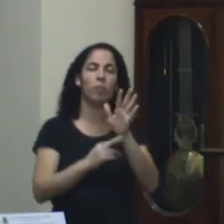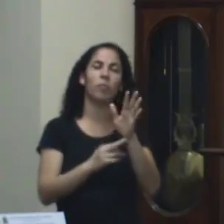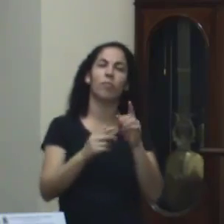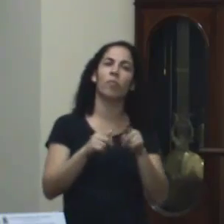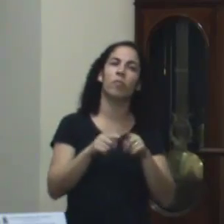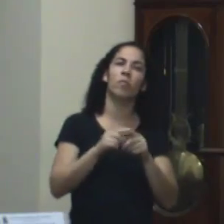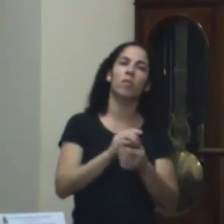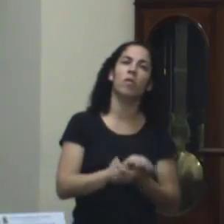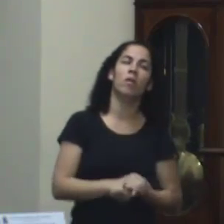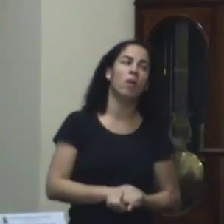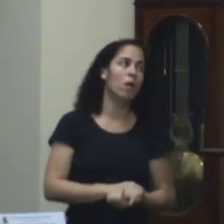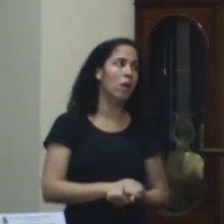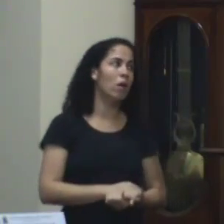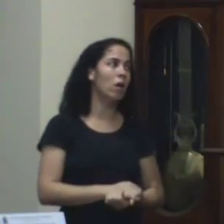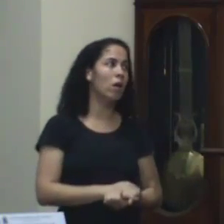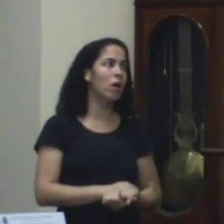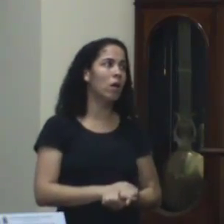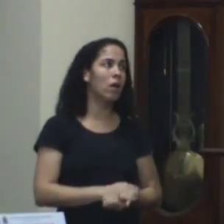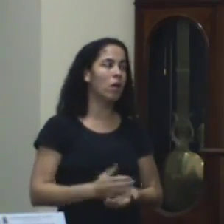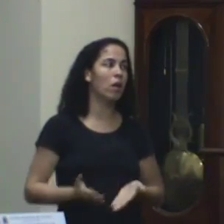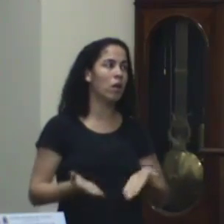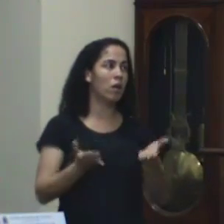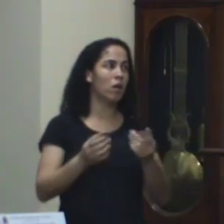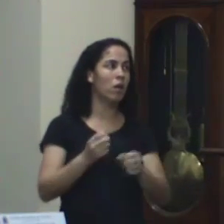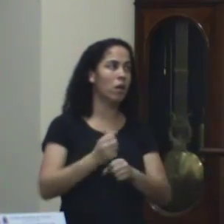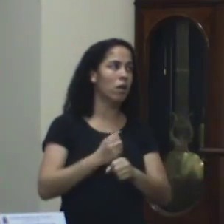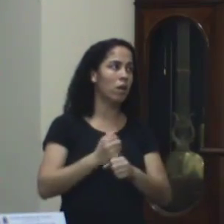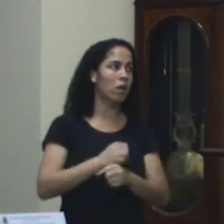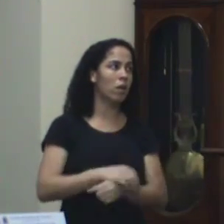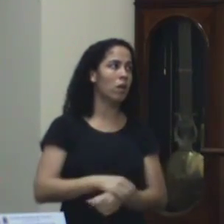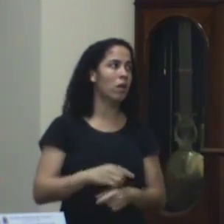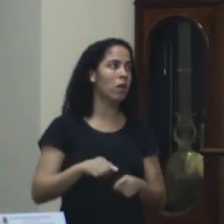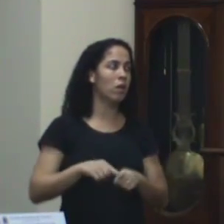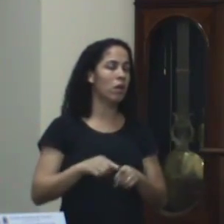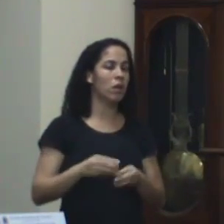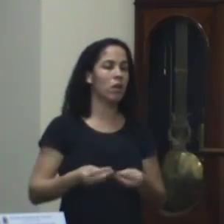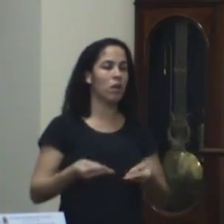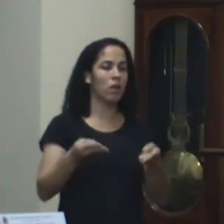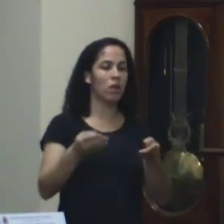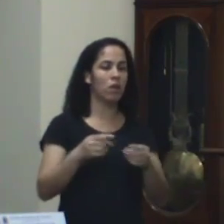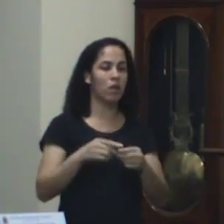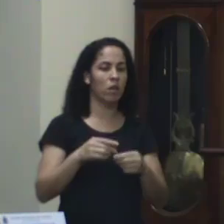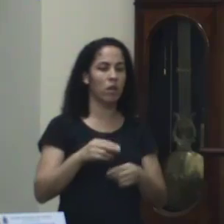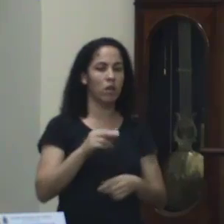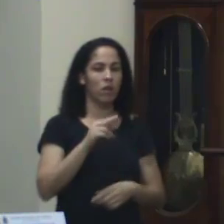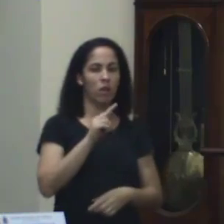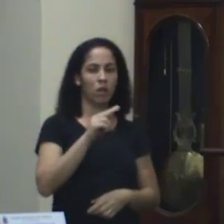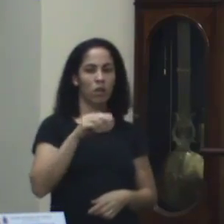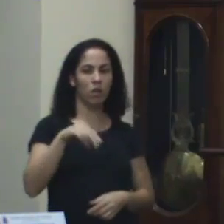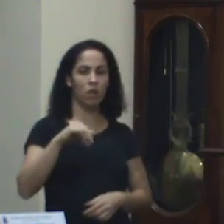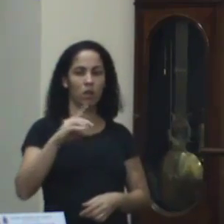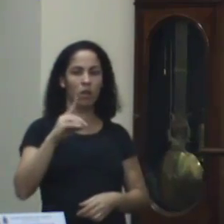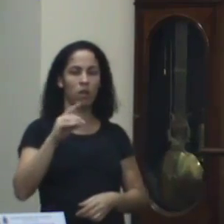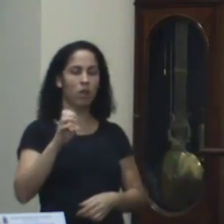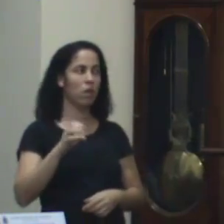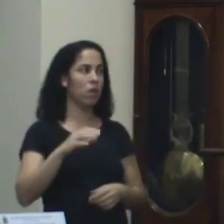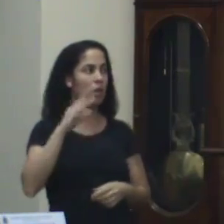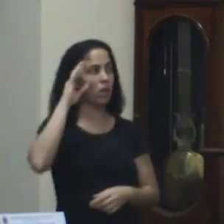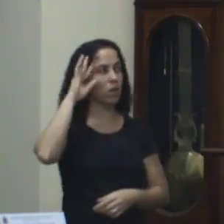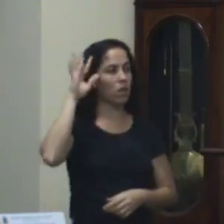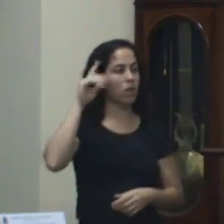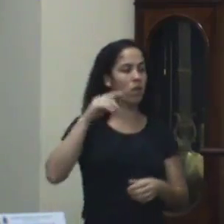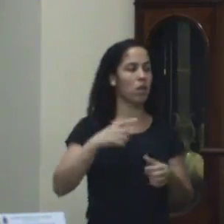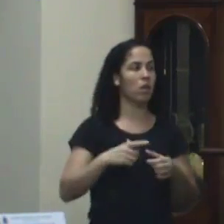relação ao encaminhamento da obra, que se entregue essa unidade tão sonhada lá no Distrito